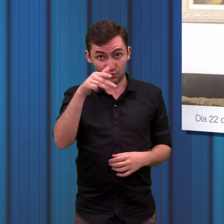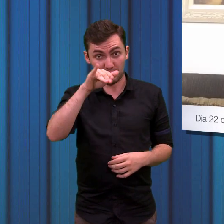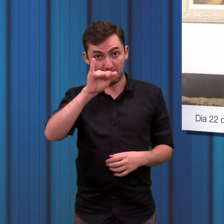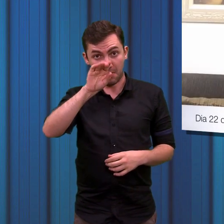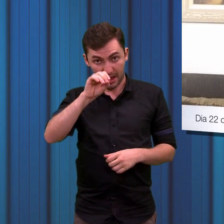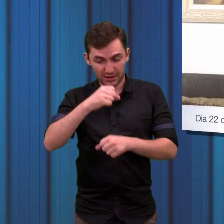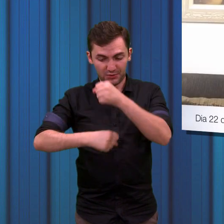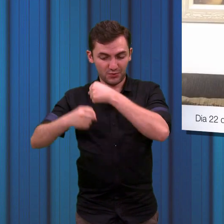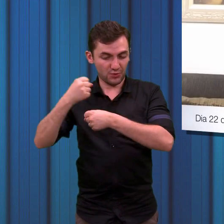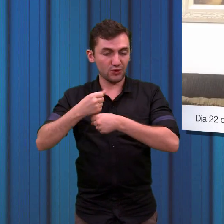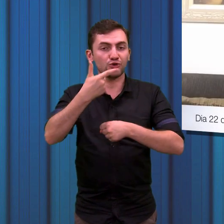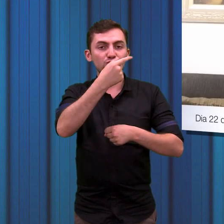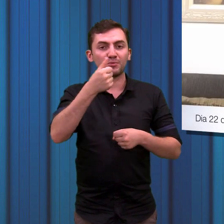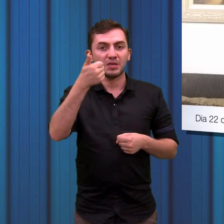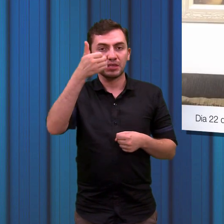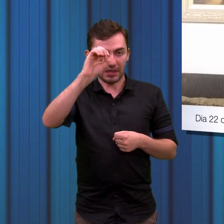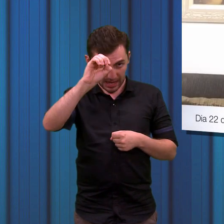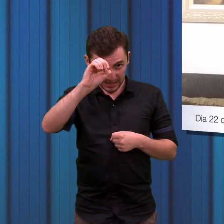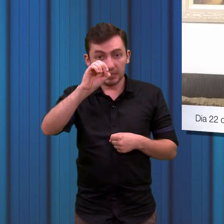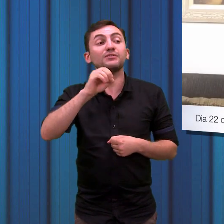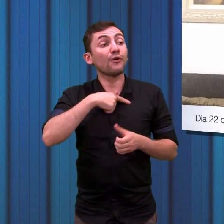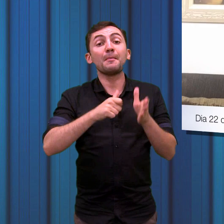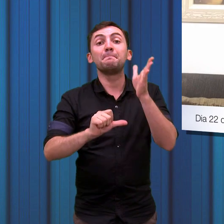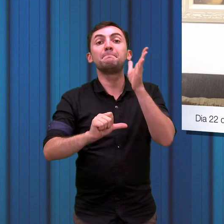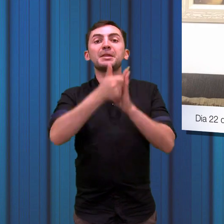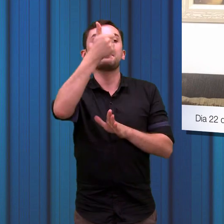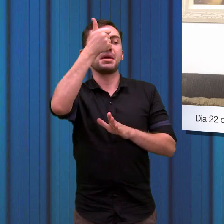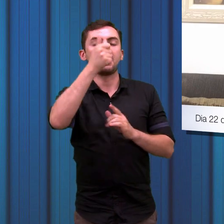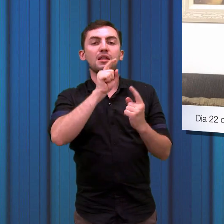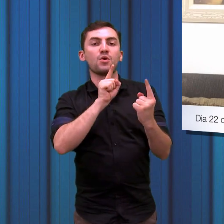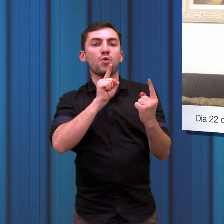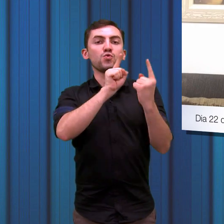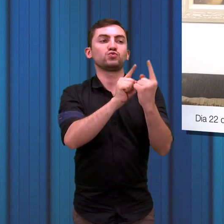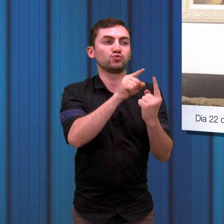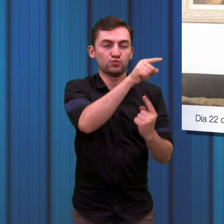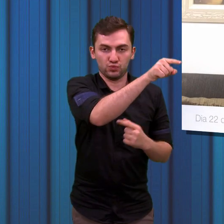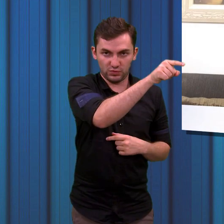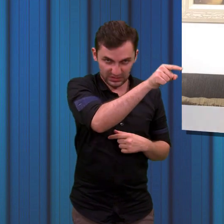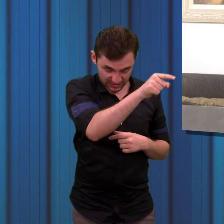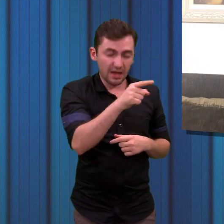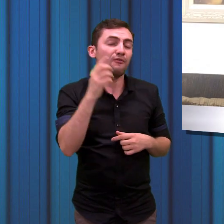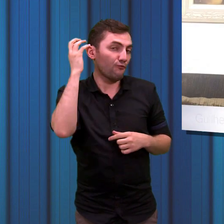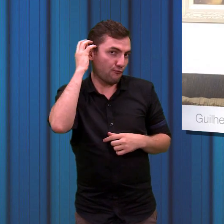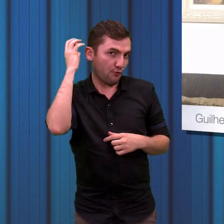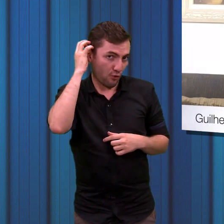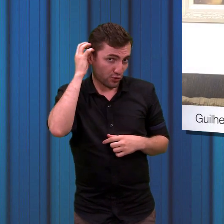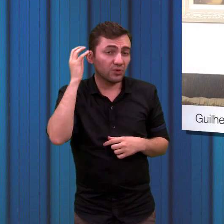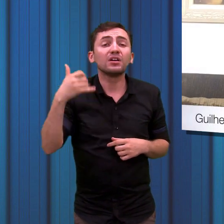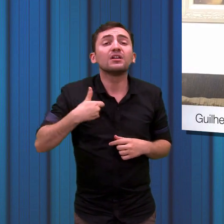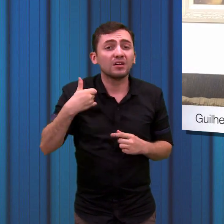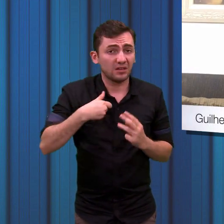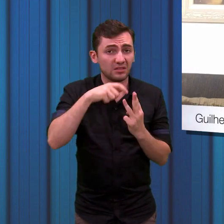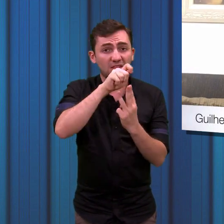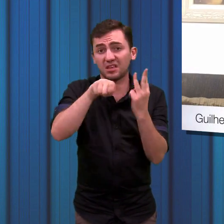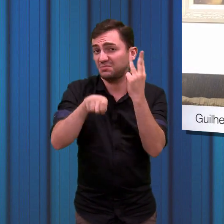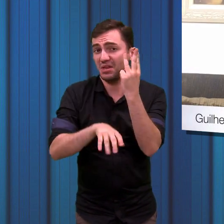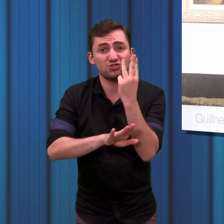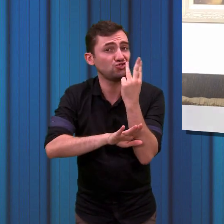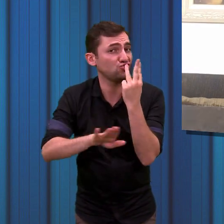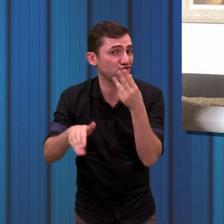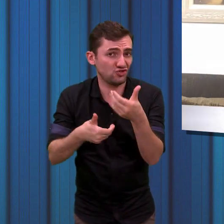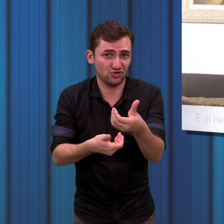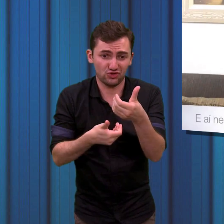Dia 22 de maio de 2010 foi a primeira consulta do Guilherme com a fono. O Guilherme tinha só